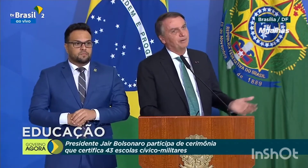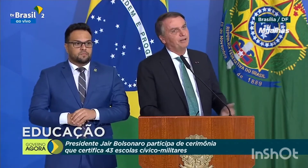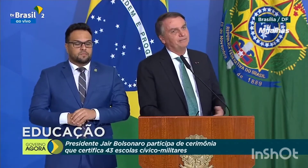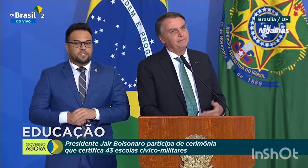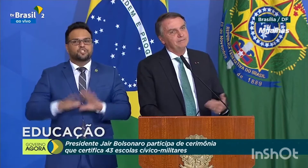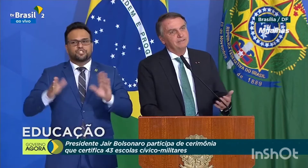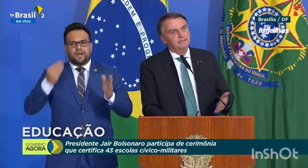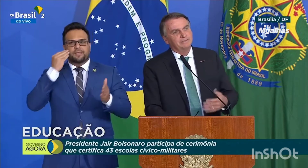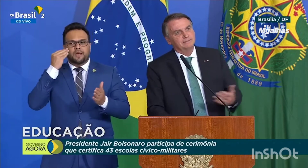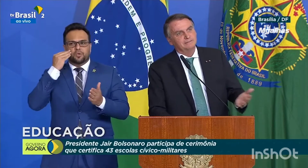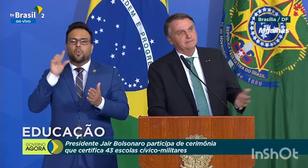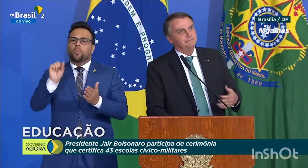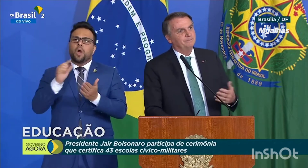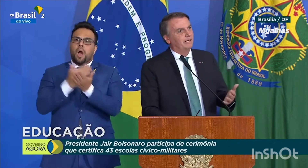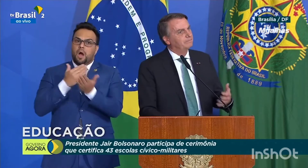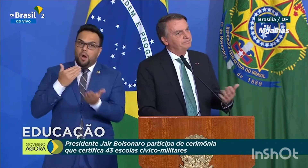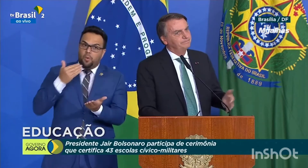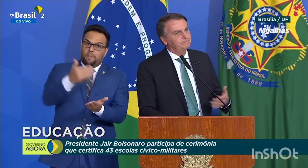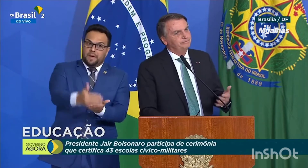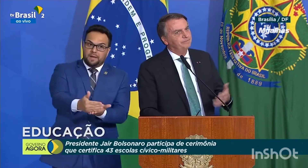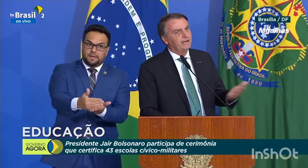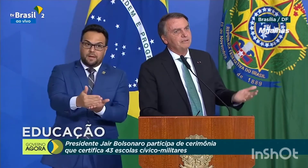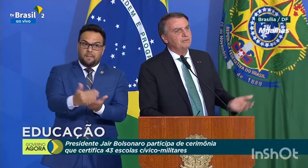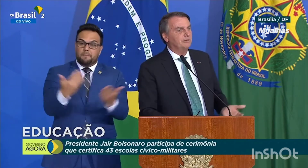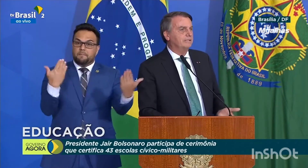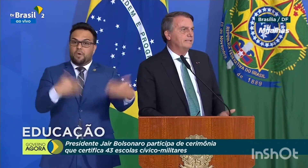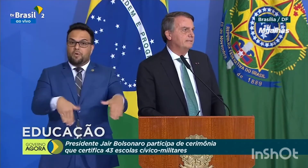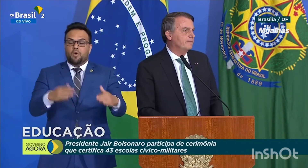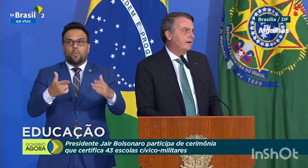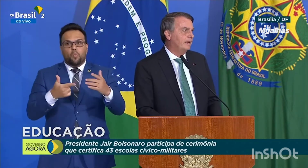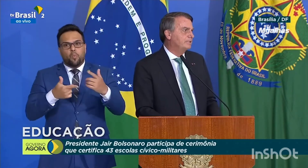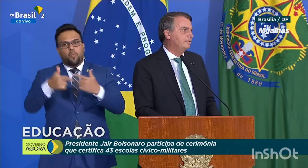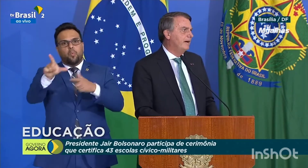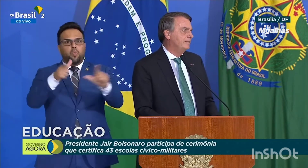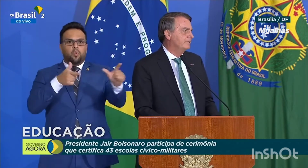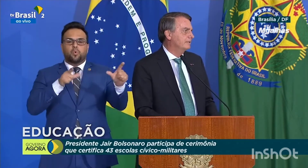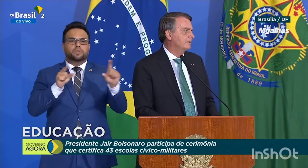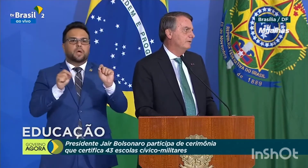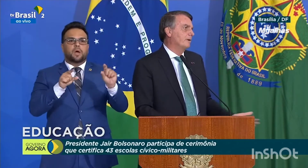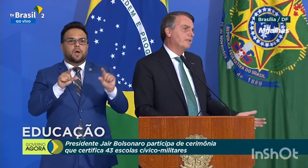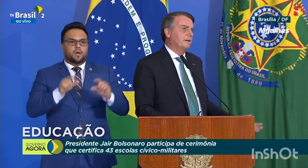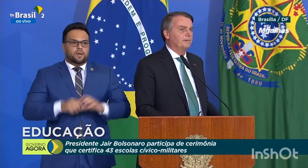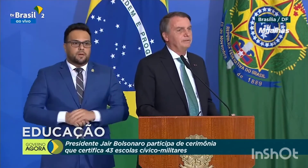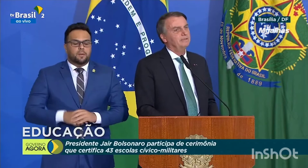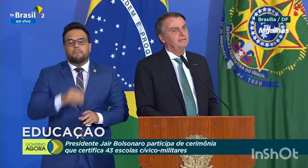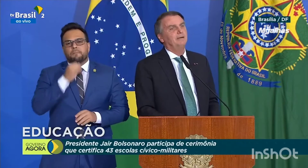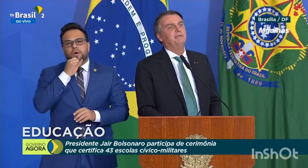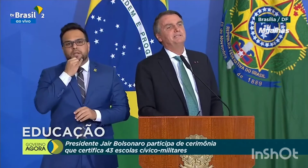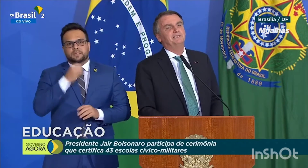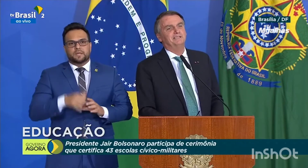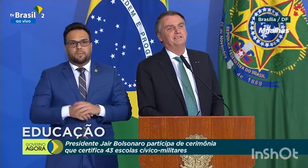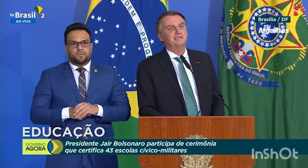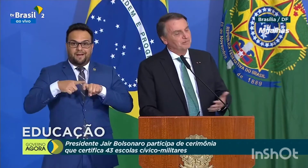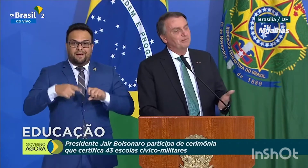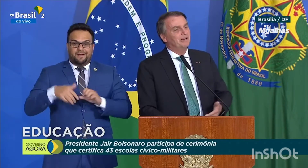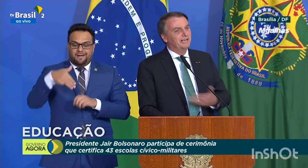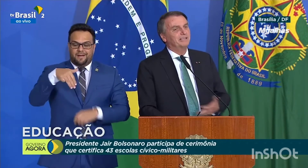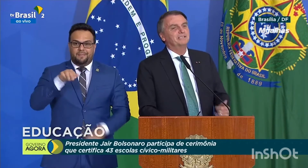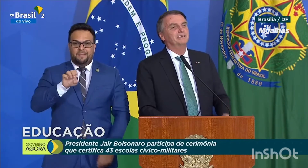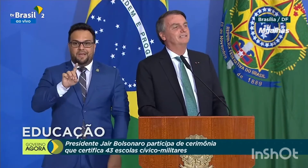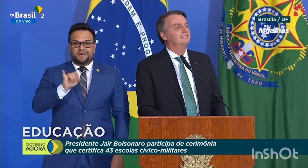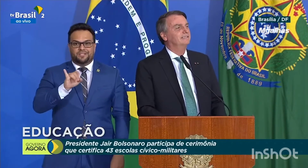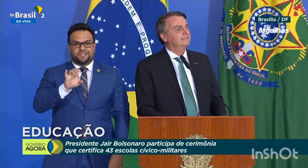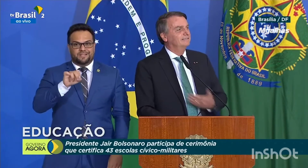essa prova várias outras atividades compra exemplo a medicina é